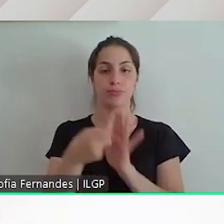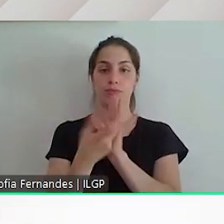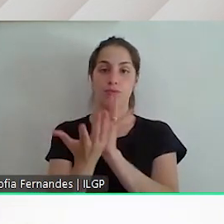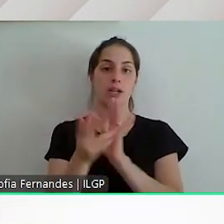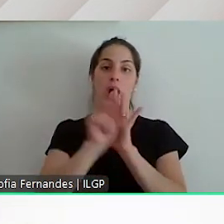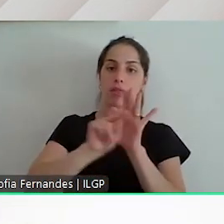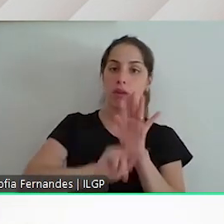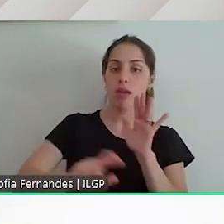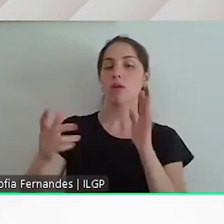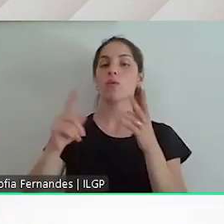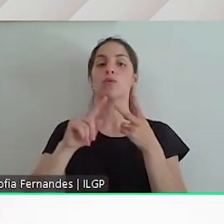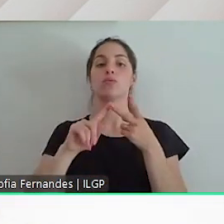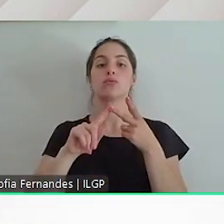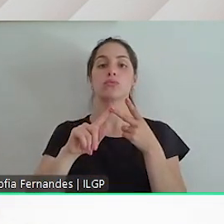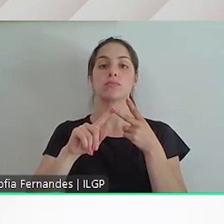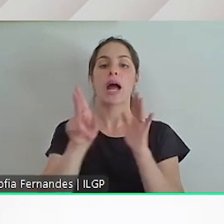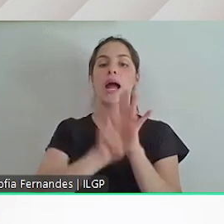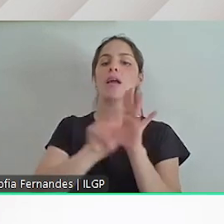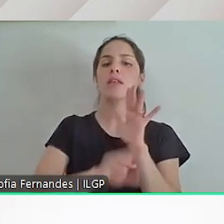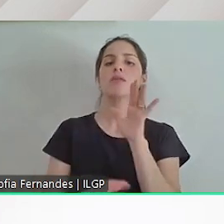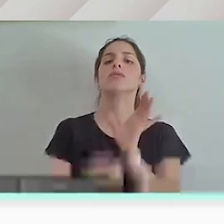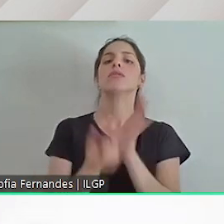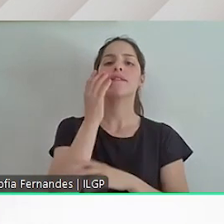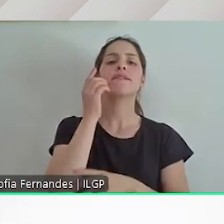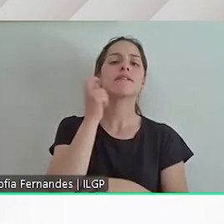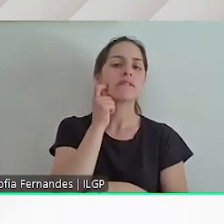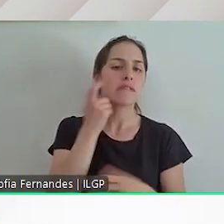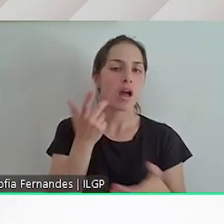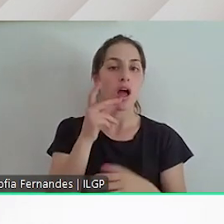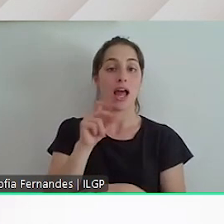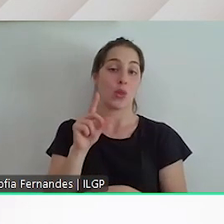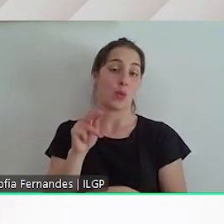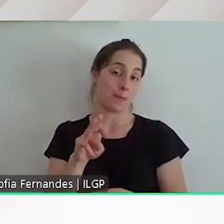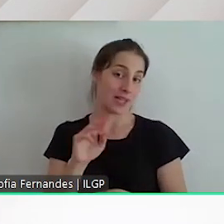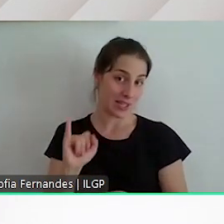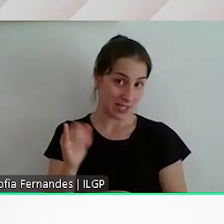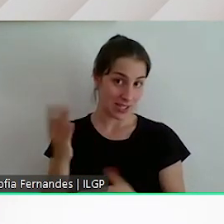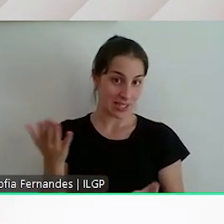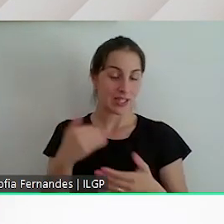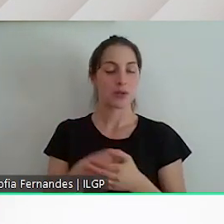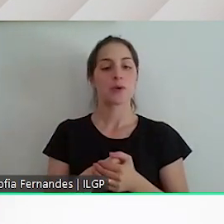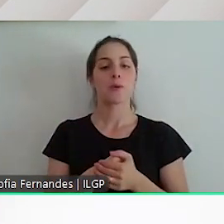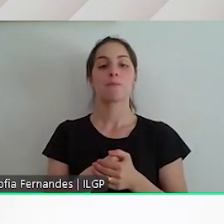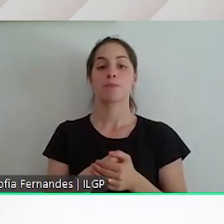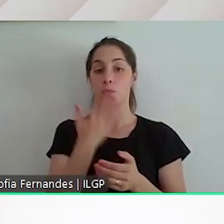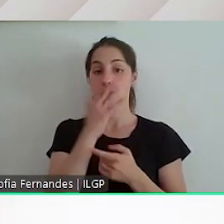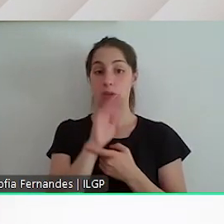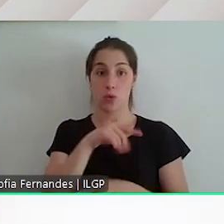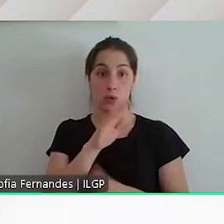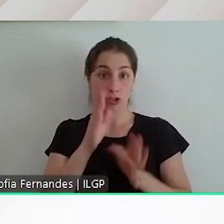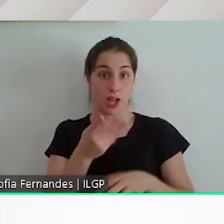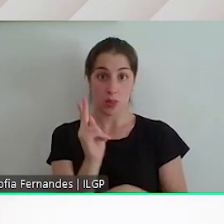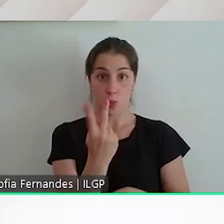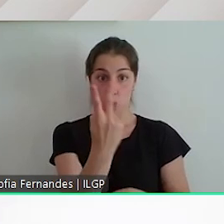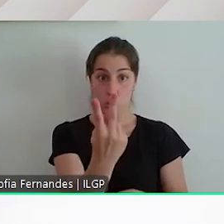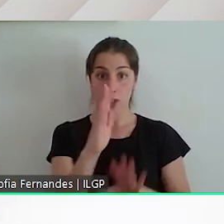artigos feitos e elaborados por alumni, por in-alumni. A título de exemplo, já temos estes dois primeiros